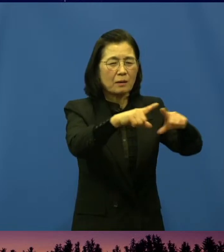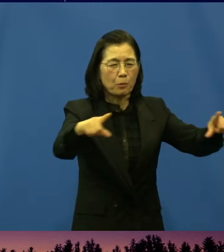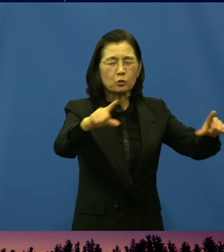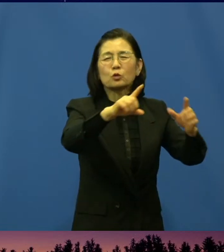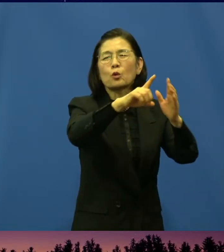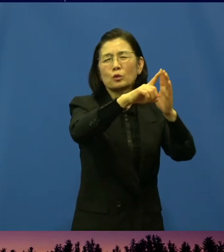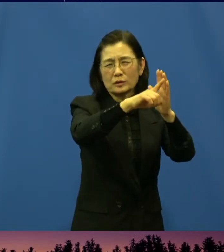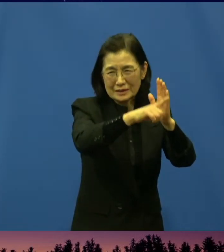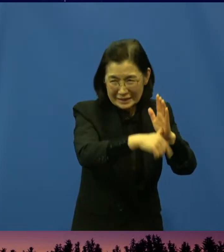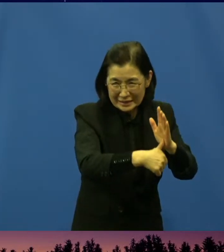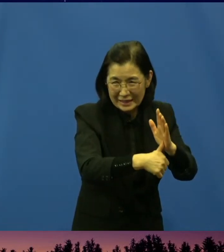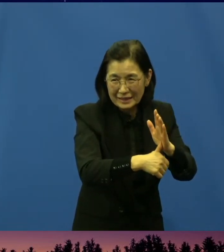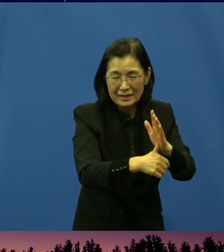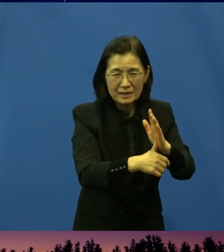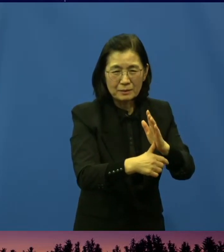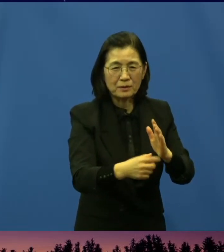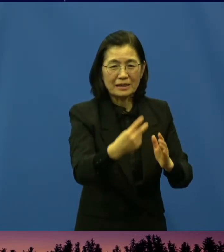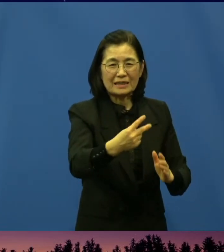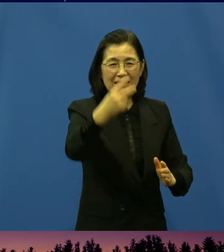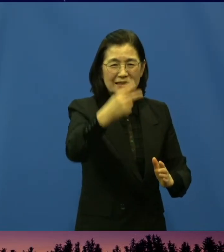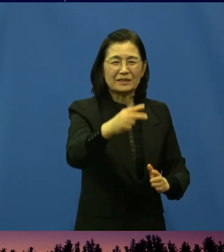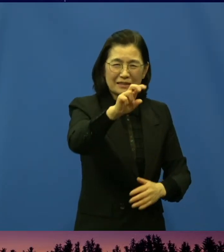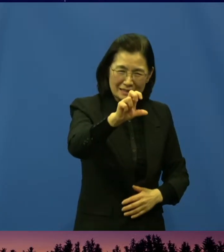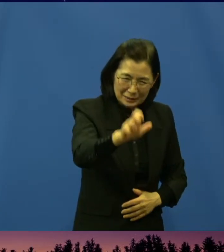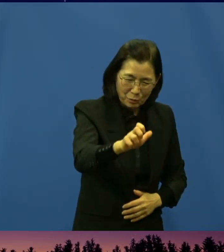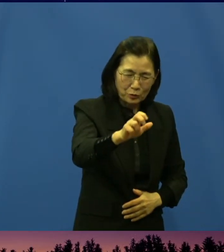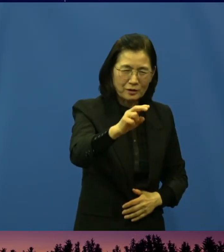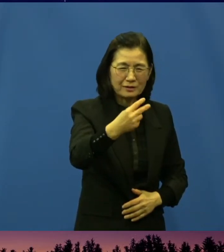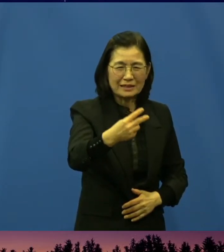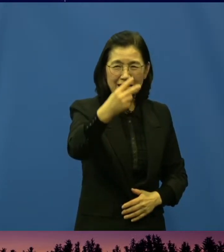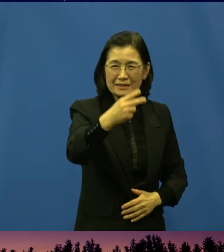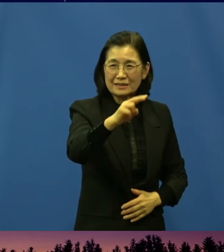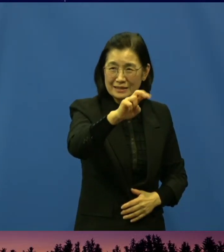2025년, 26년 이렇게 가는 거. 이게 크로노스.